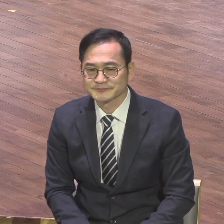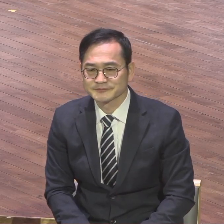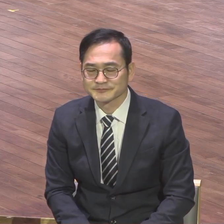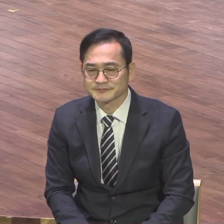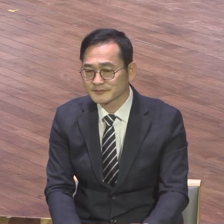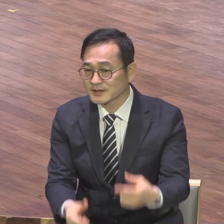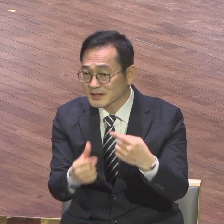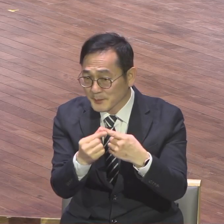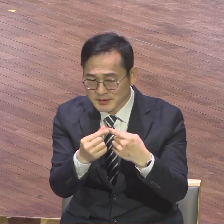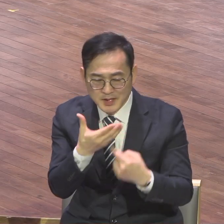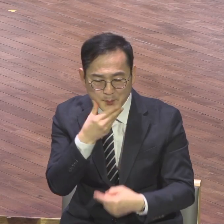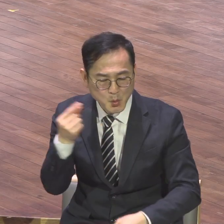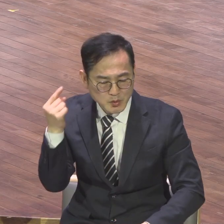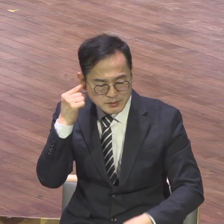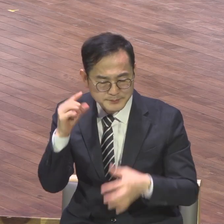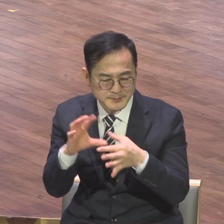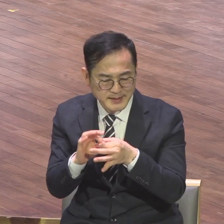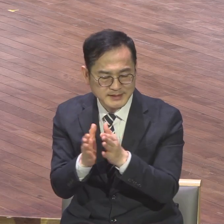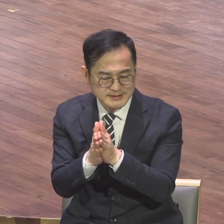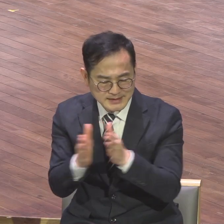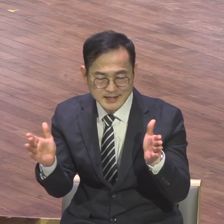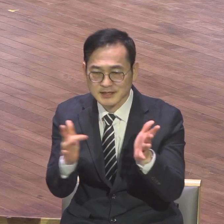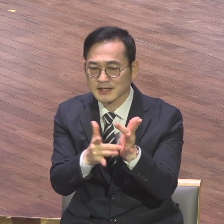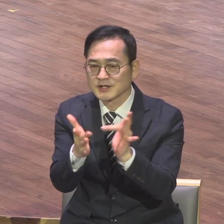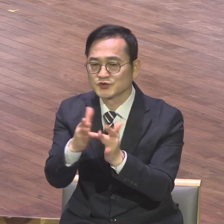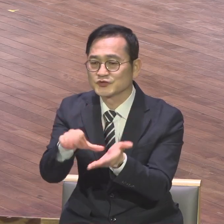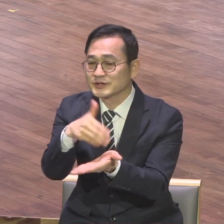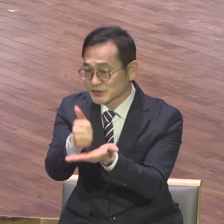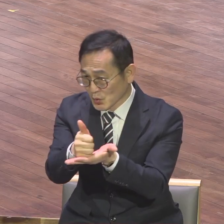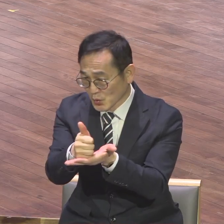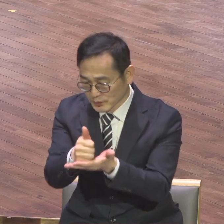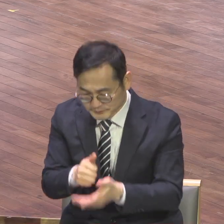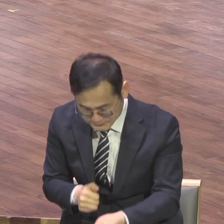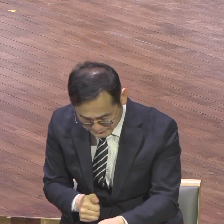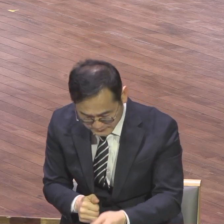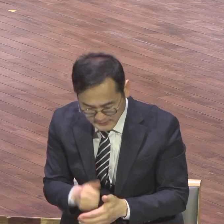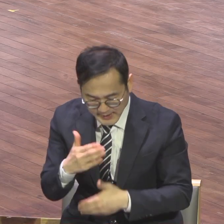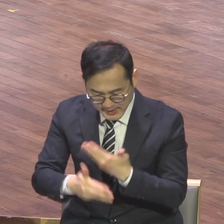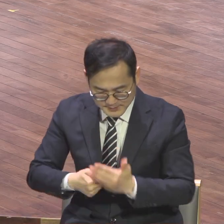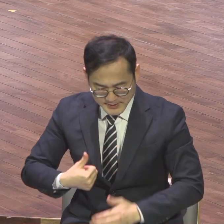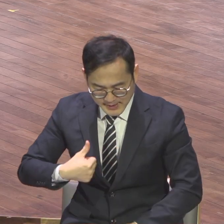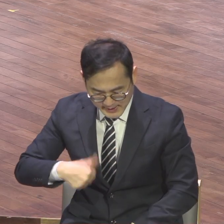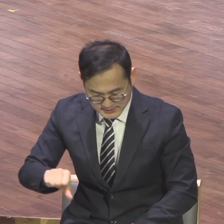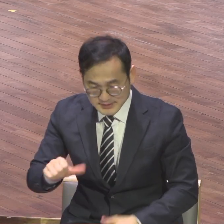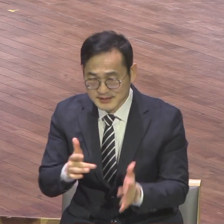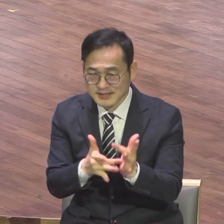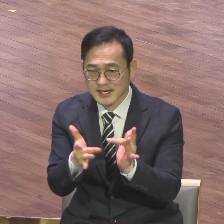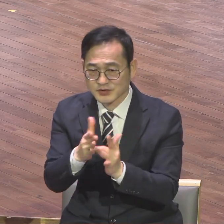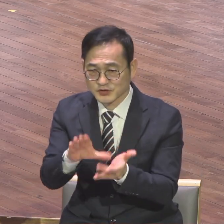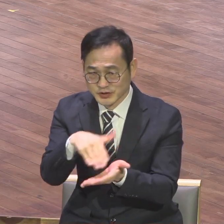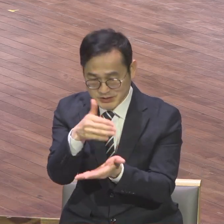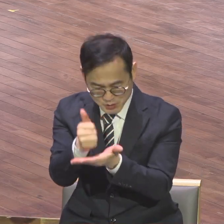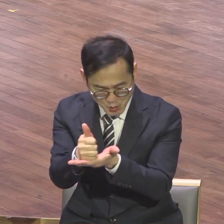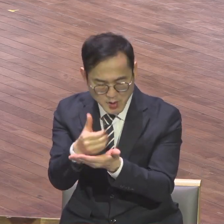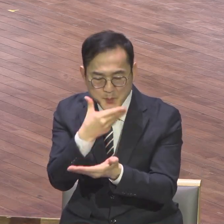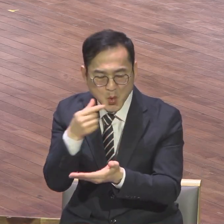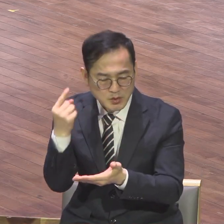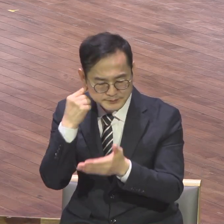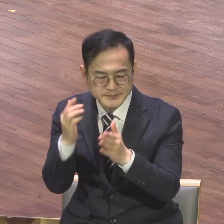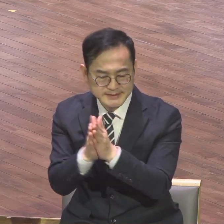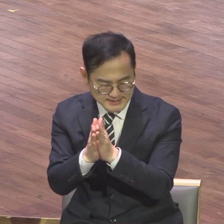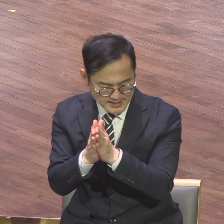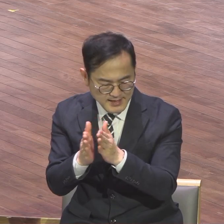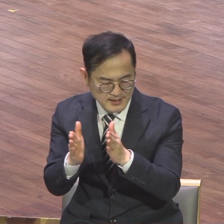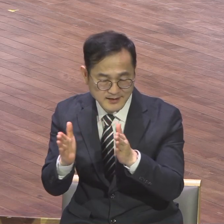그럼 첫째로 복음의 시작, 예수 그리스도입니다. 1절 봅니다. 하나님의 아들 예수 그리스도의 복음의